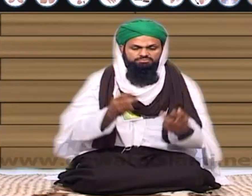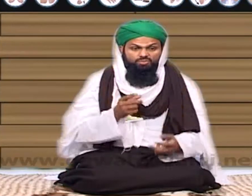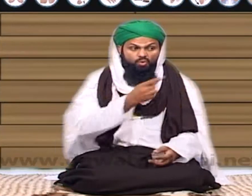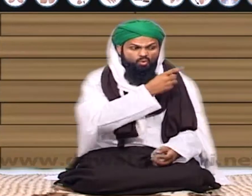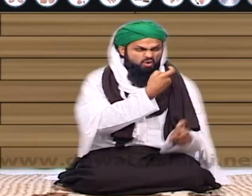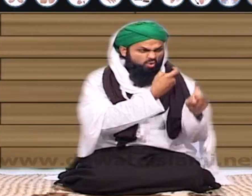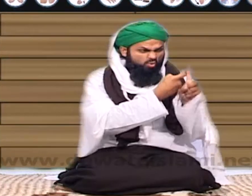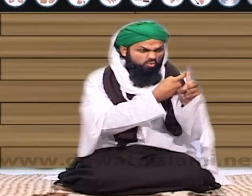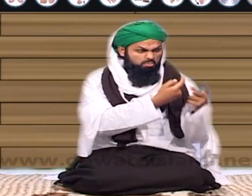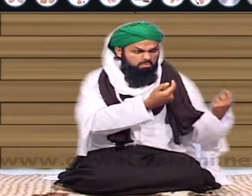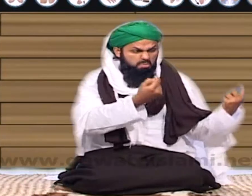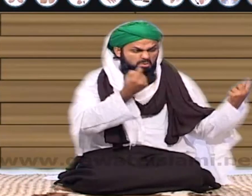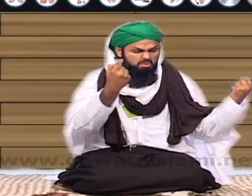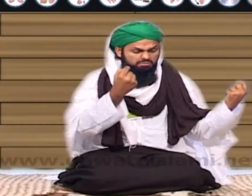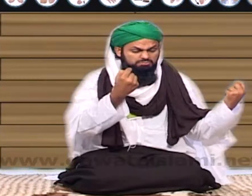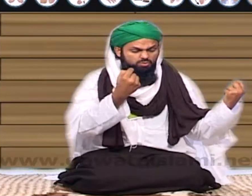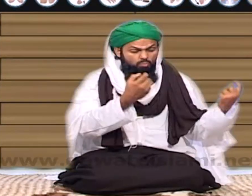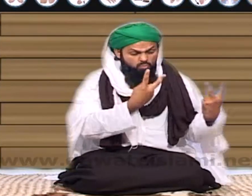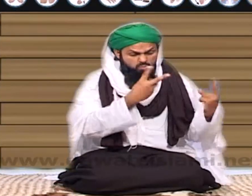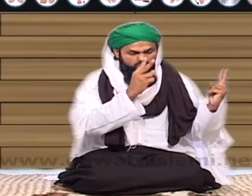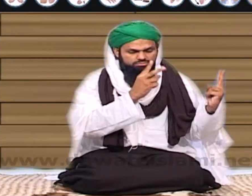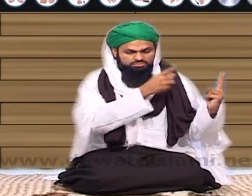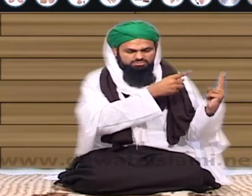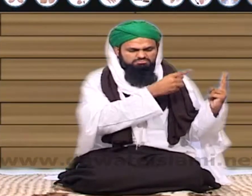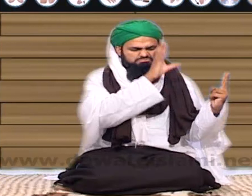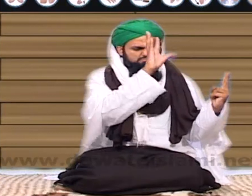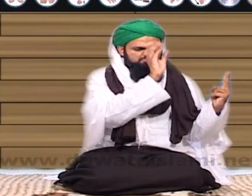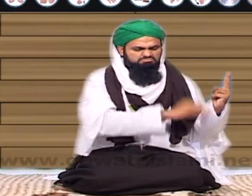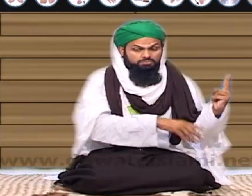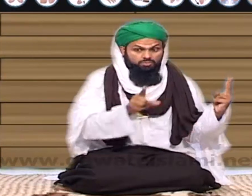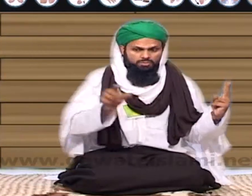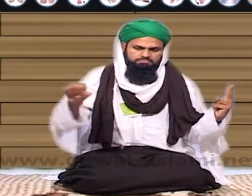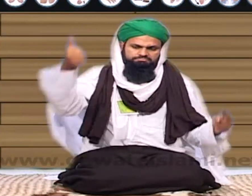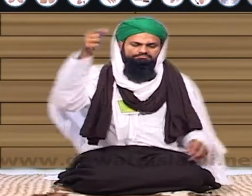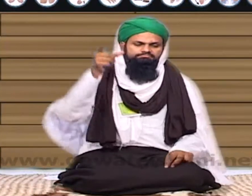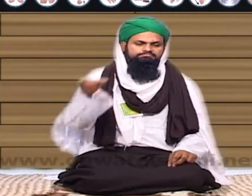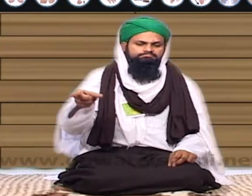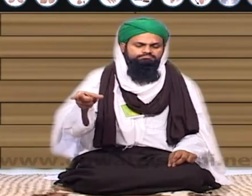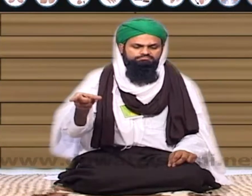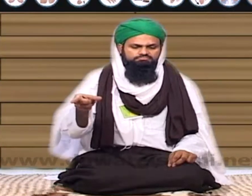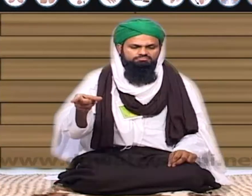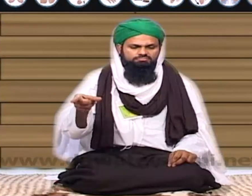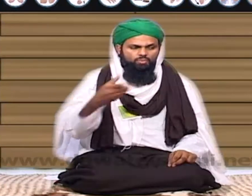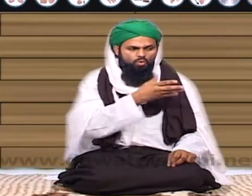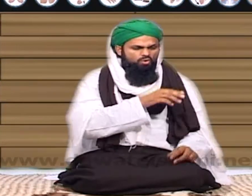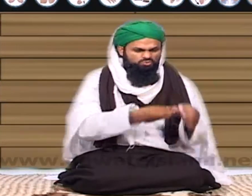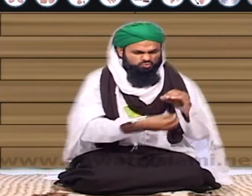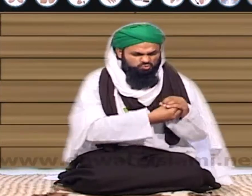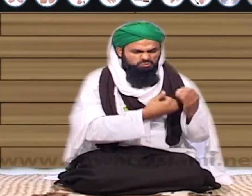تو یہ اس کروڑ پتی, ارب پتی, کھرب پتی سے کروڑ درجے بہتر ہے کہ جو رشوت اور سود کی کمائی جمع